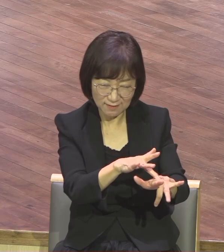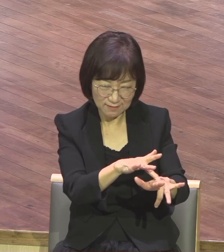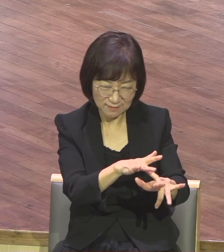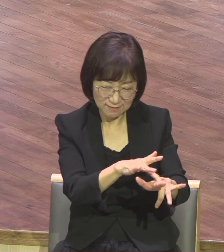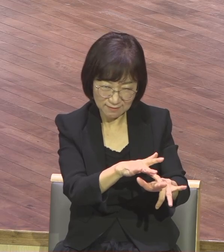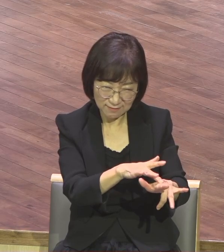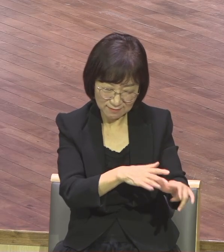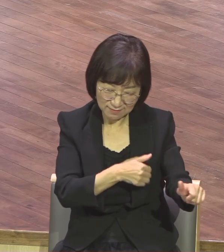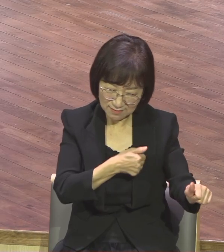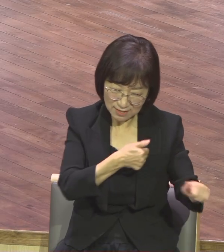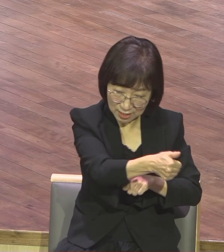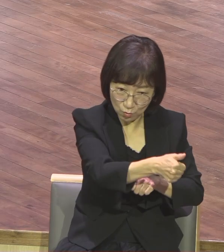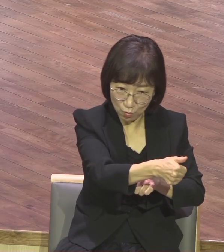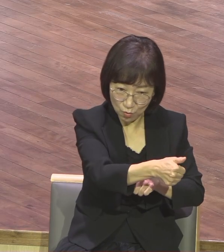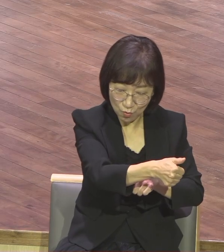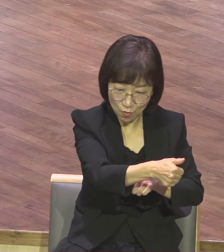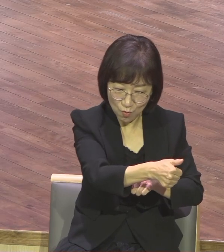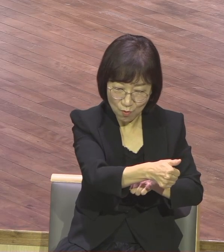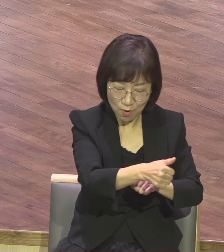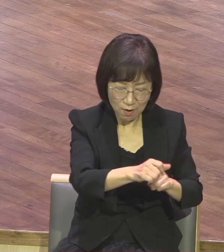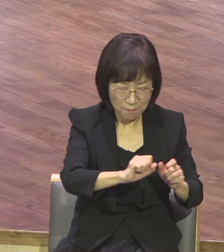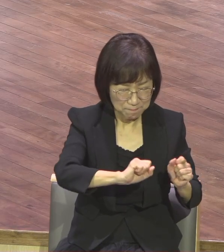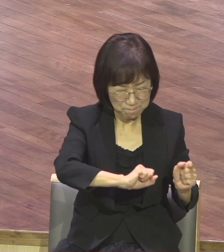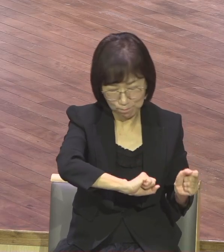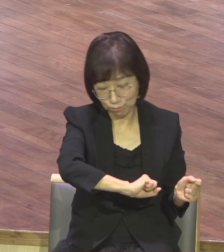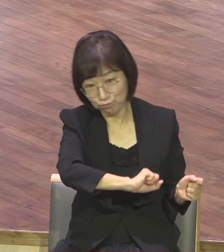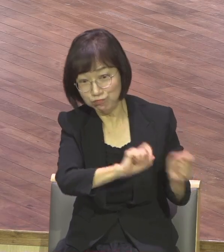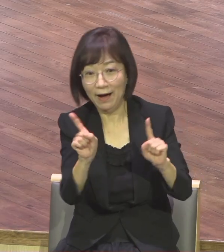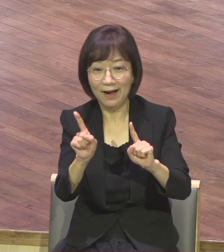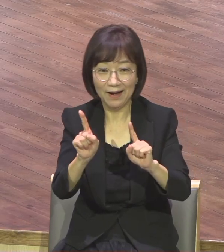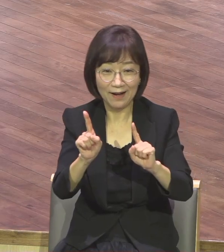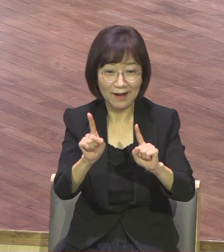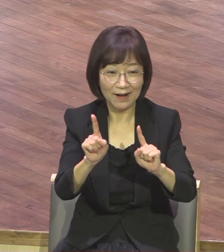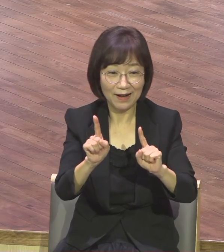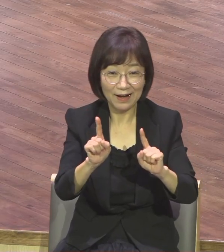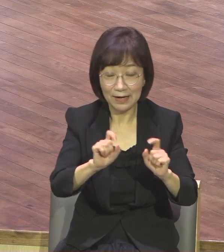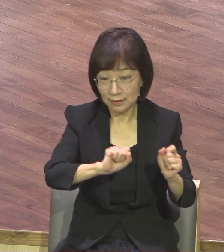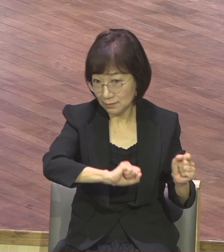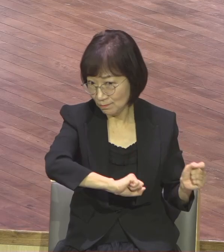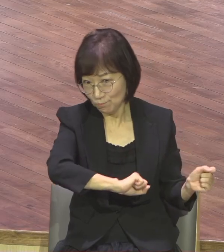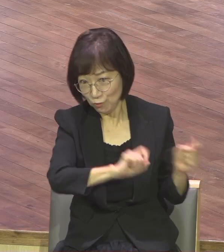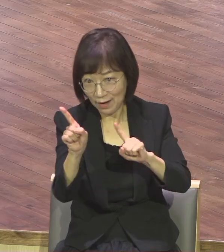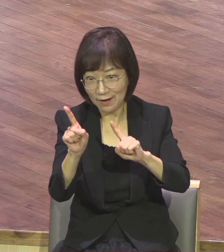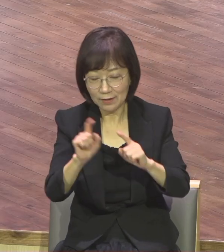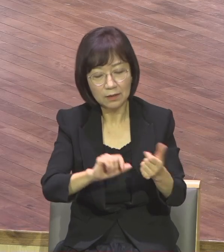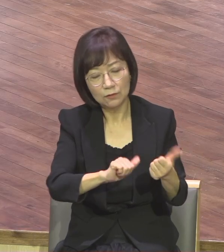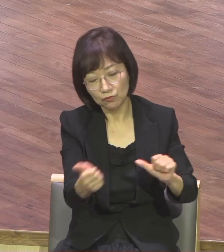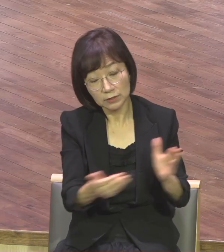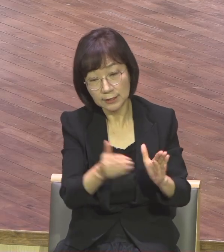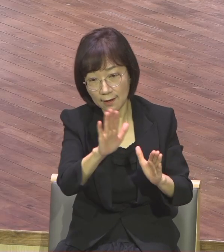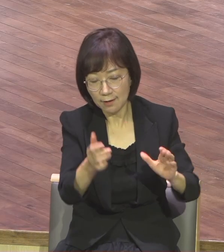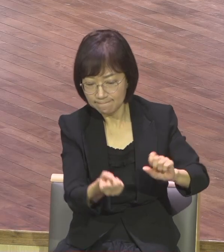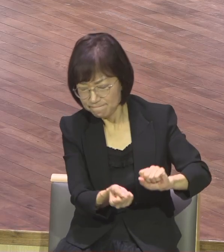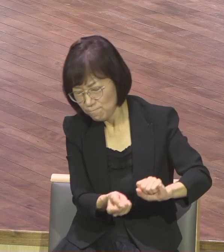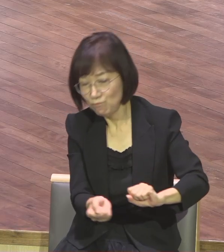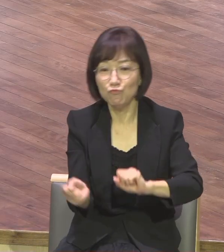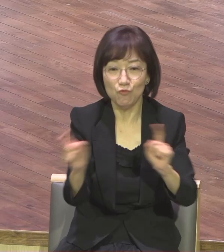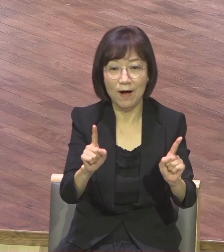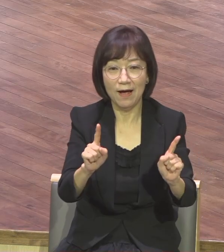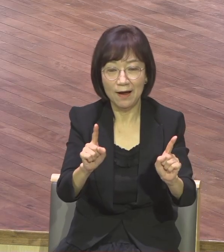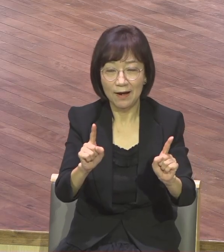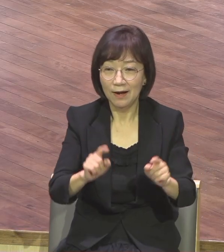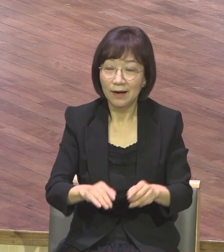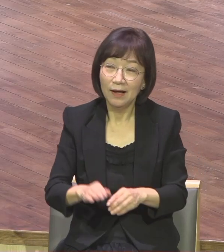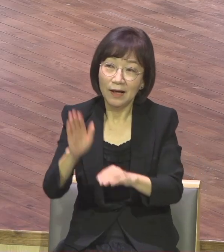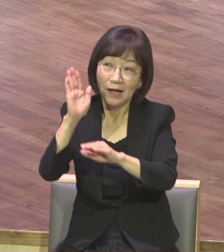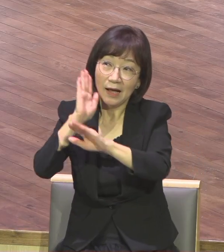죽음을 정복하시고 진정한 승리자로 부활 승천하셨다. 그러면서 하늘과 땅의